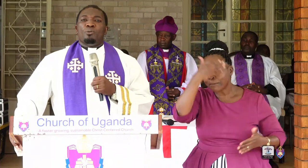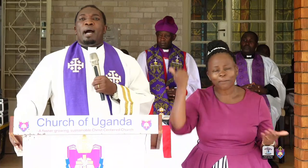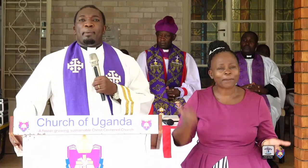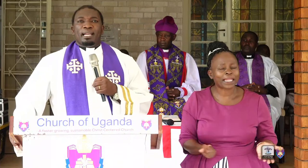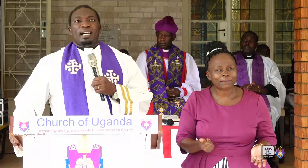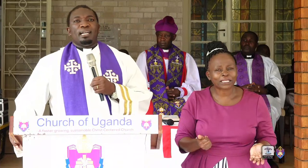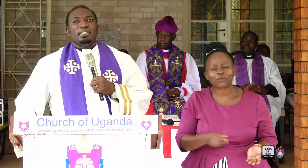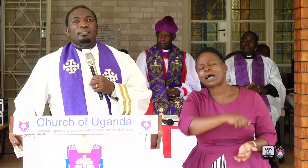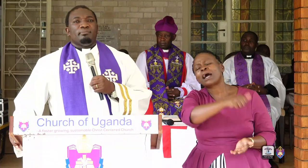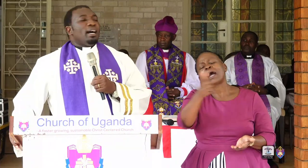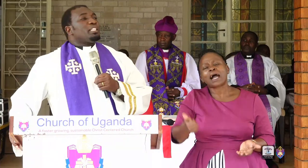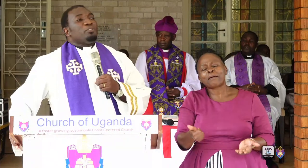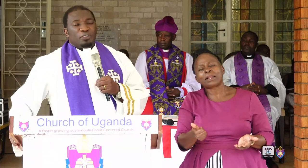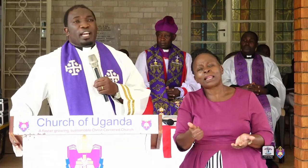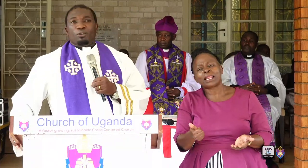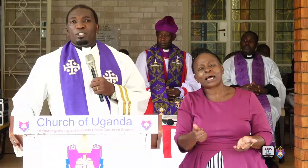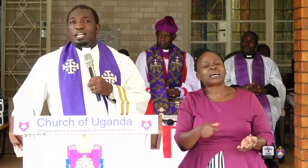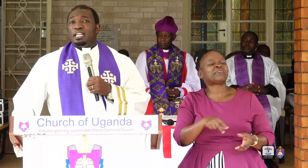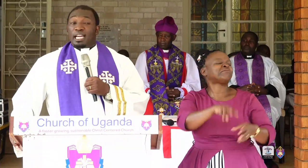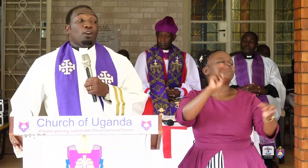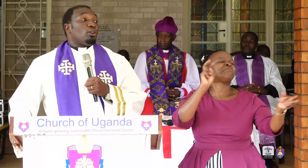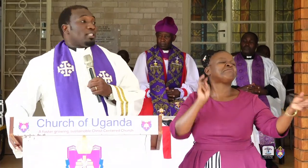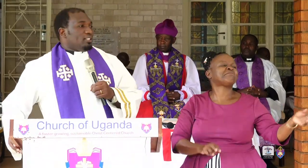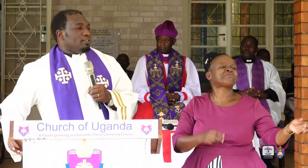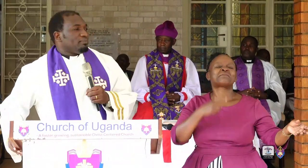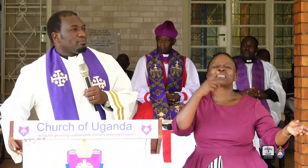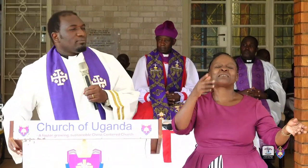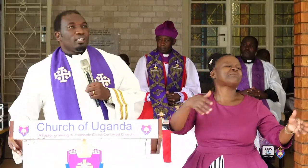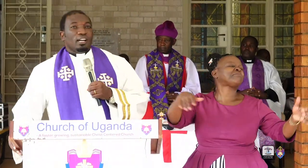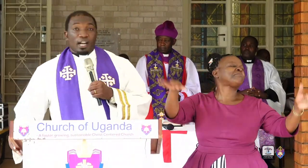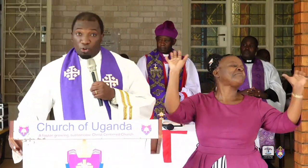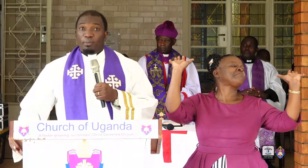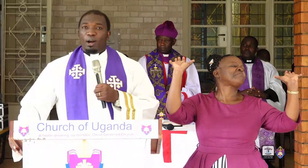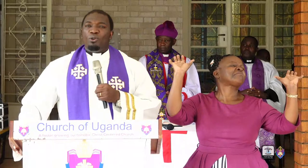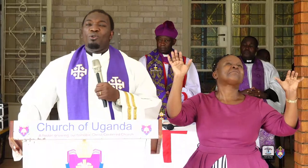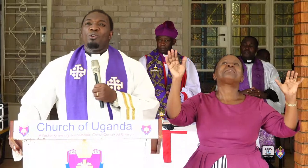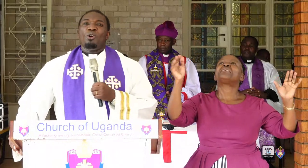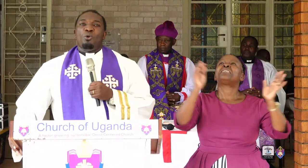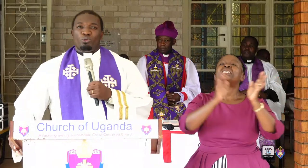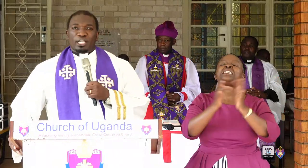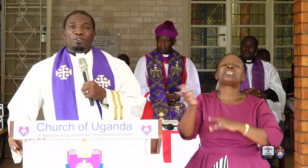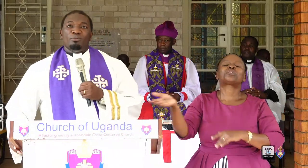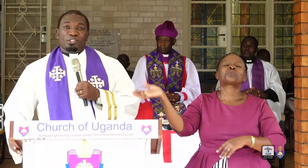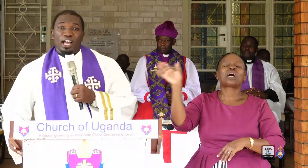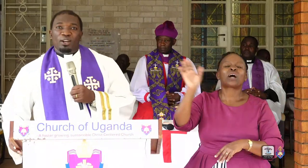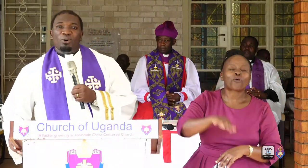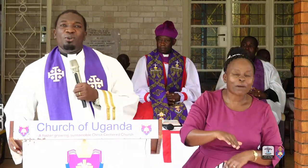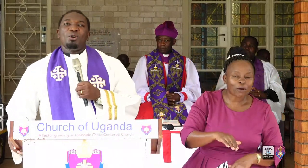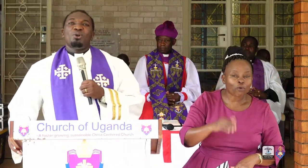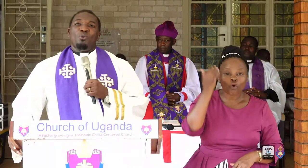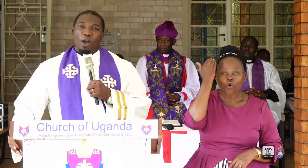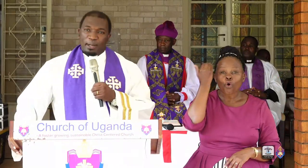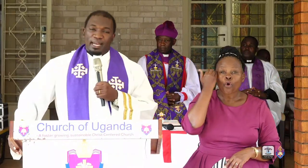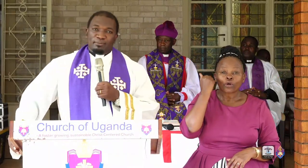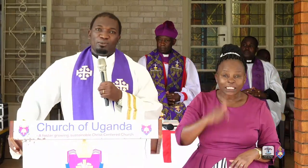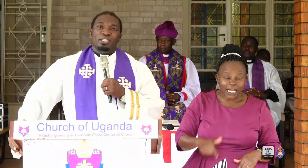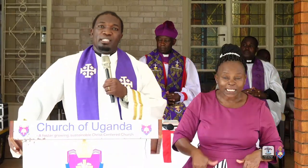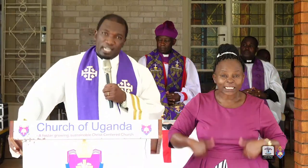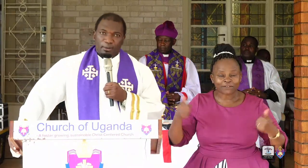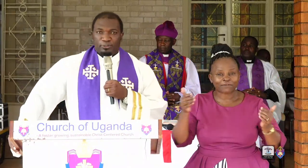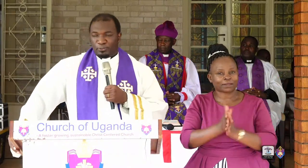oba abalala bakiviirako ddala nti akola ki akomawo okusala omusango